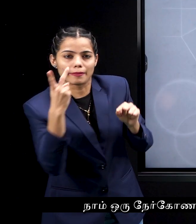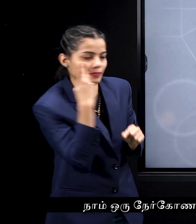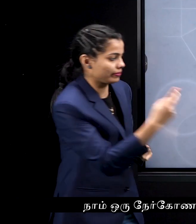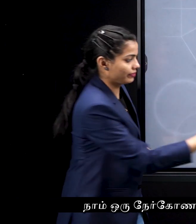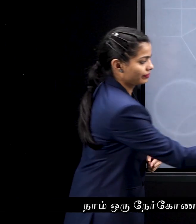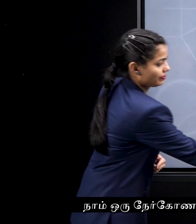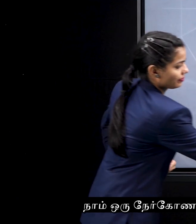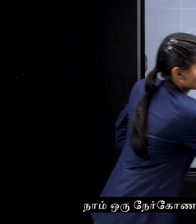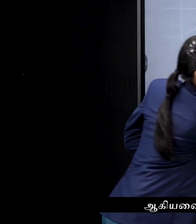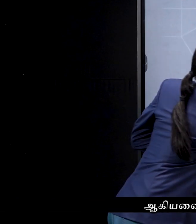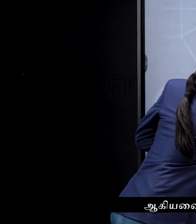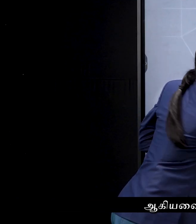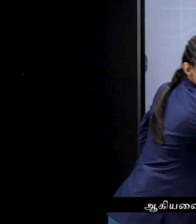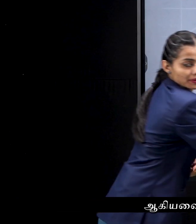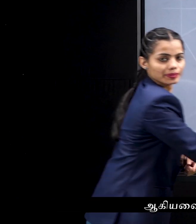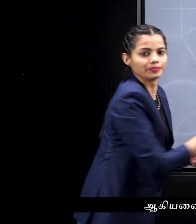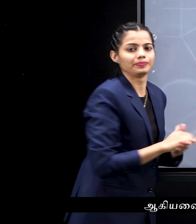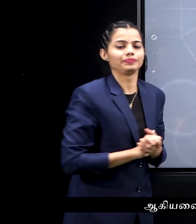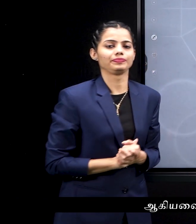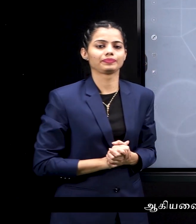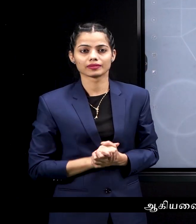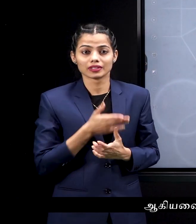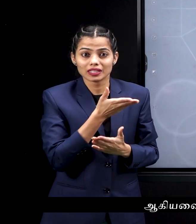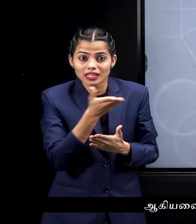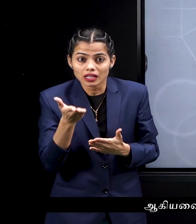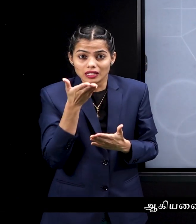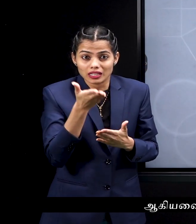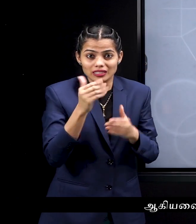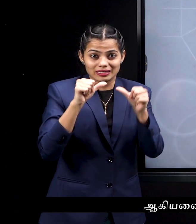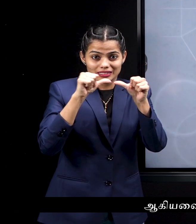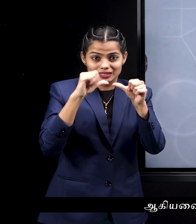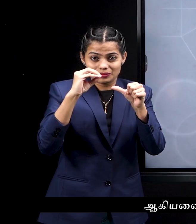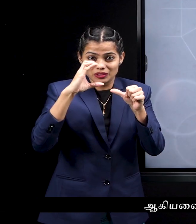குறுங்கோணம் AOC மற்றும் குறுங்கோணம் AOB ஆகியவை துணை கோணங்களாகும்.